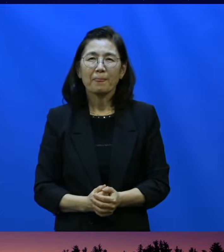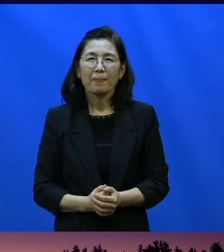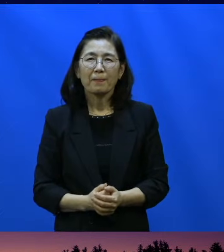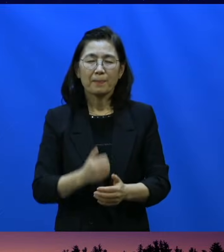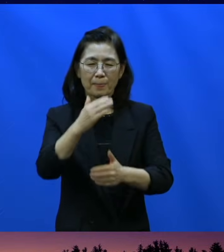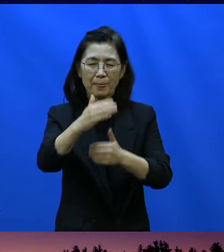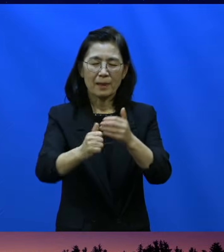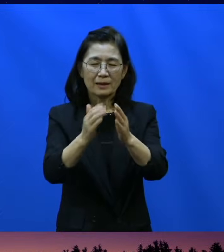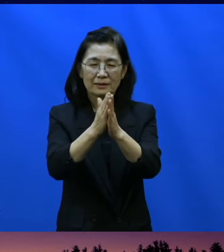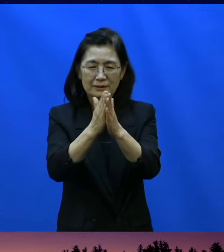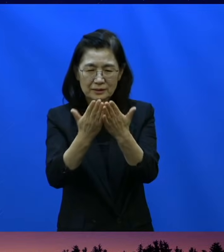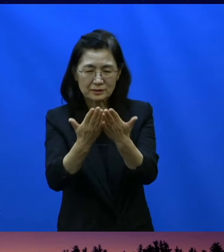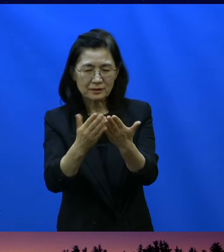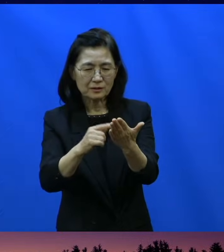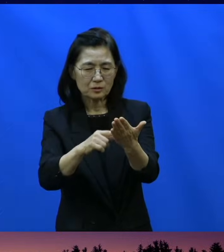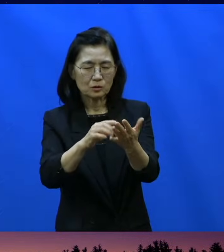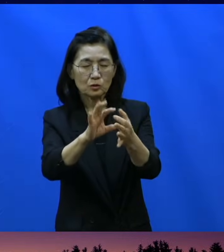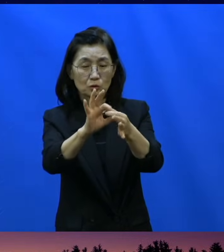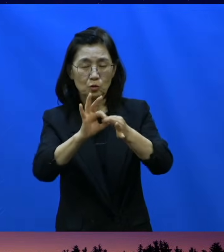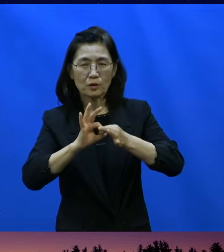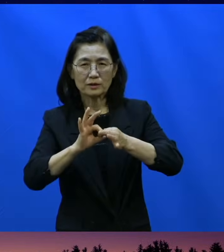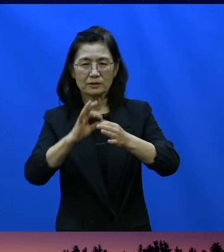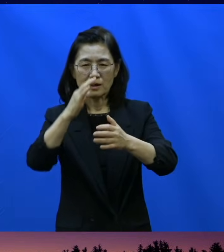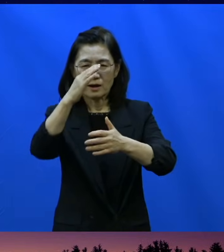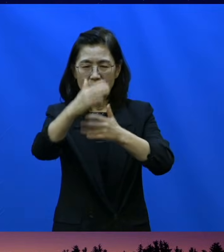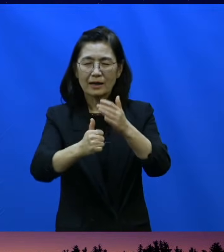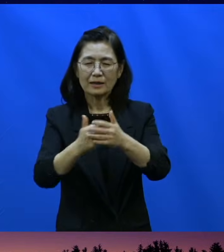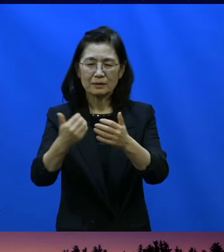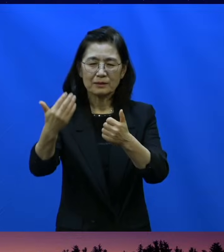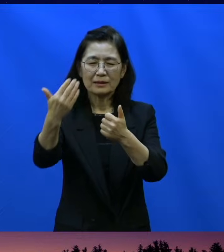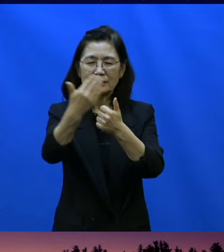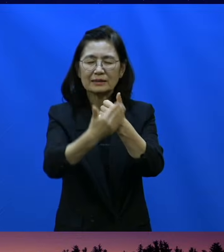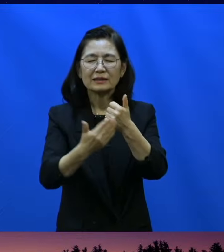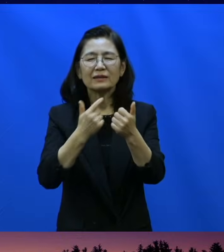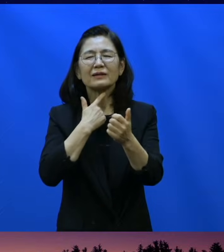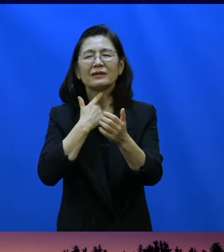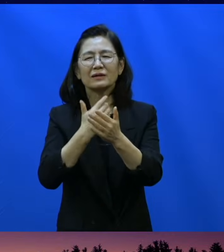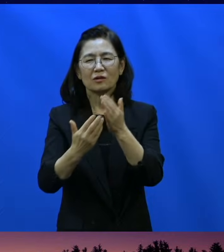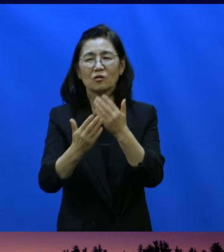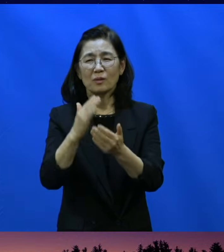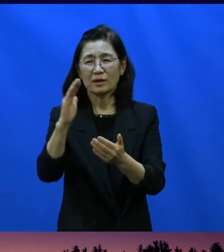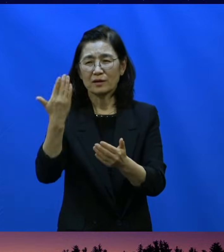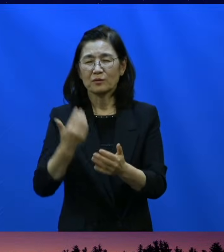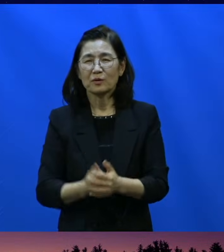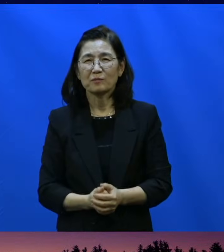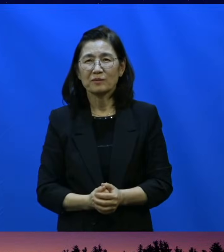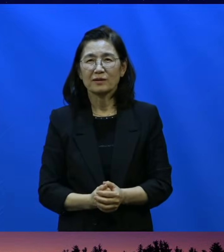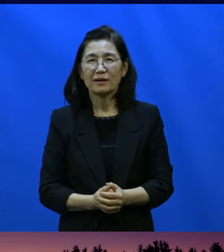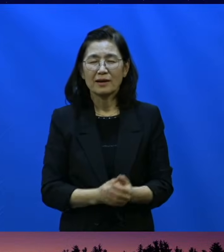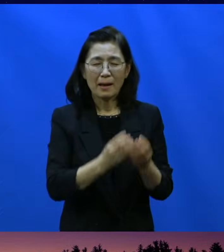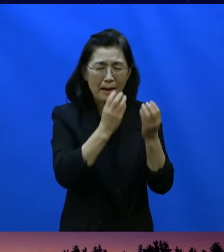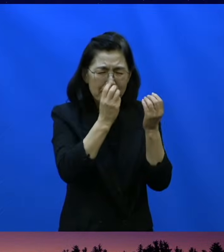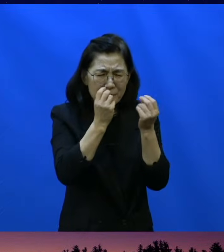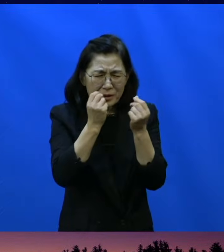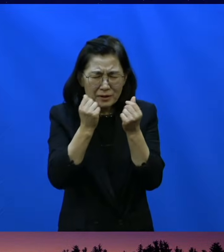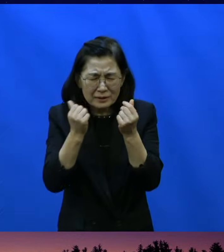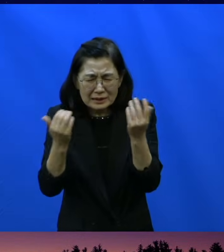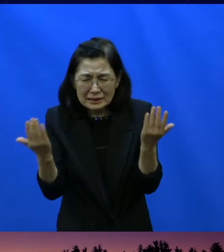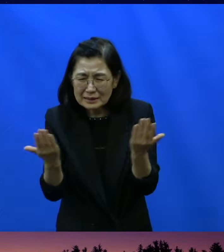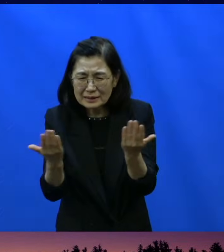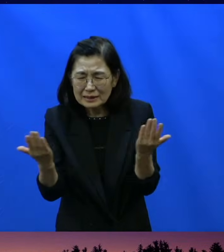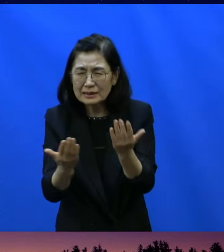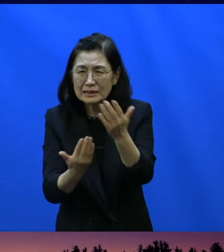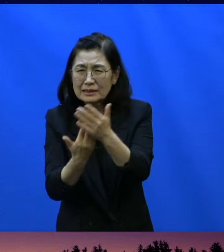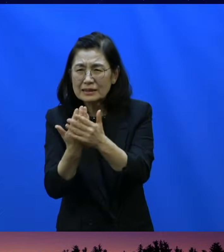뭐냐면 하나님의 은혜의 강이 도도하게 흐르는 거예요. 그러니까 뭐 별일이 다 일어나는데 그